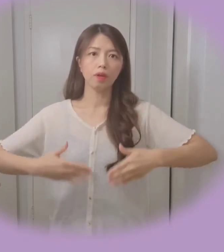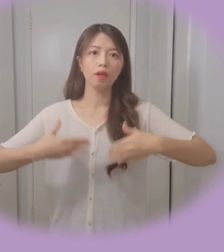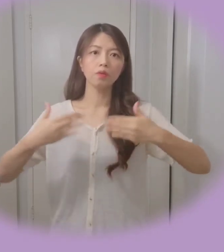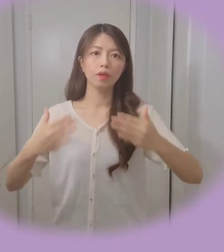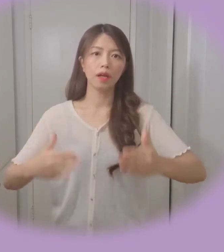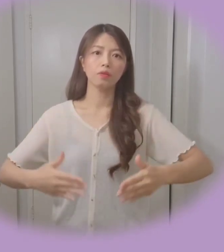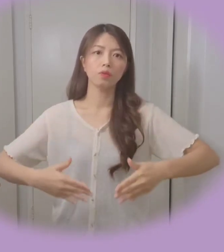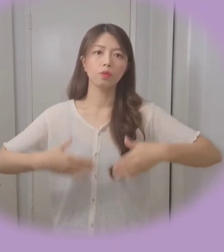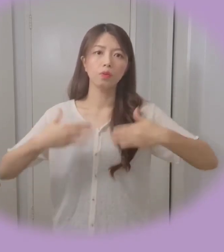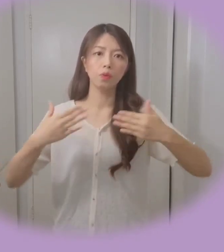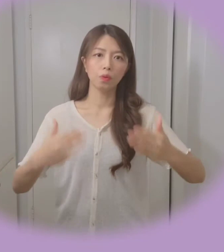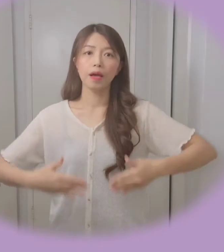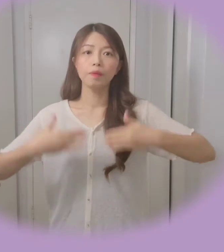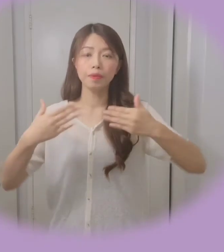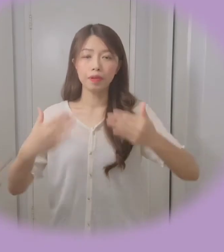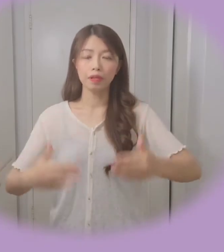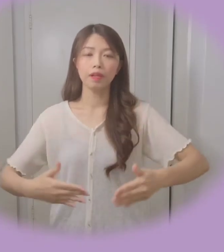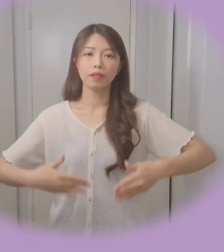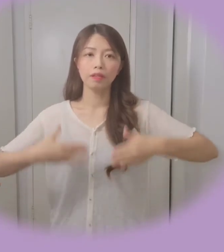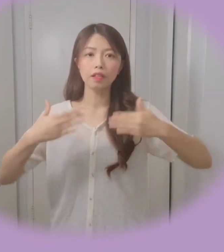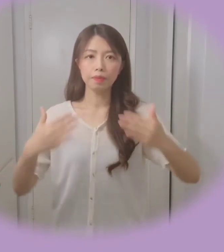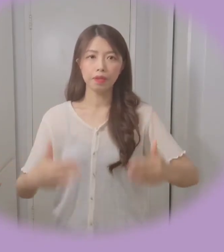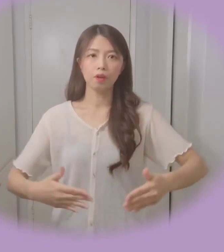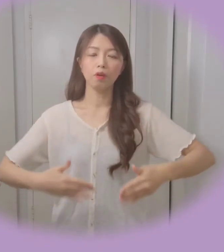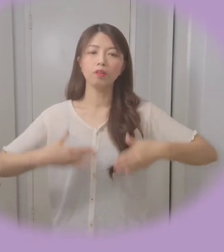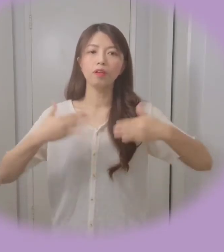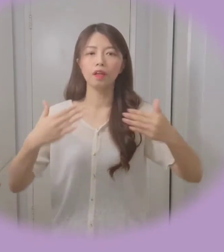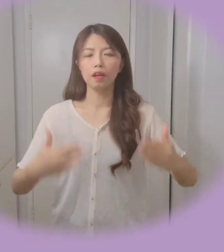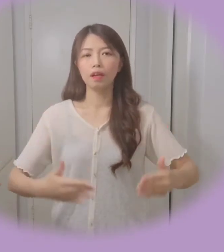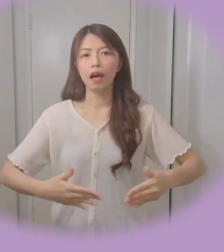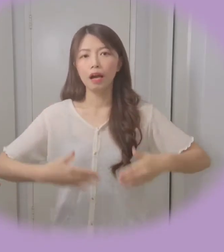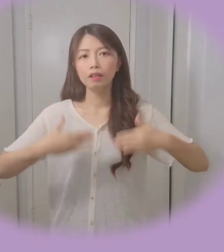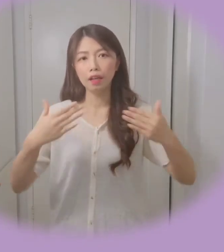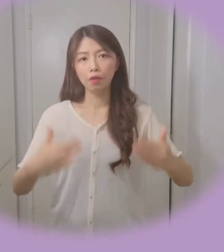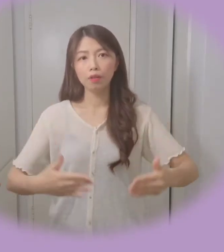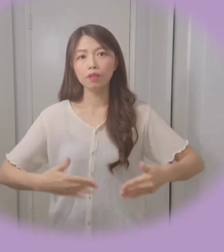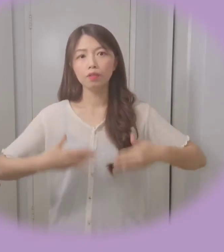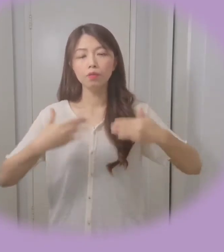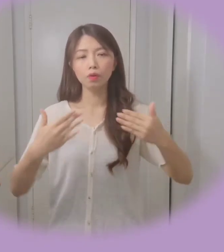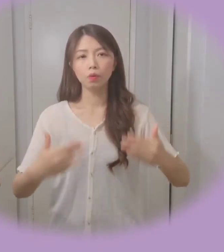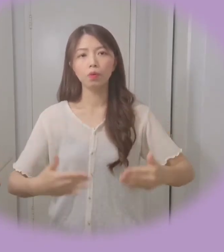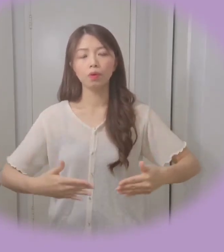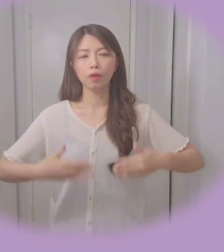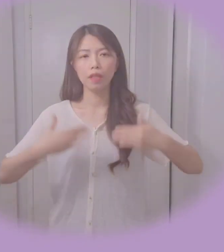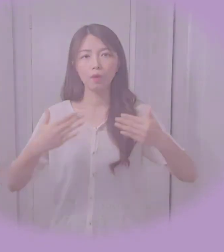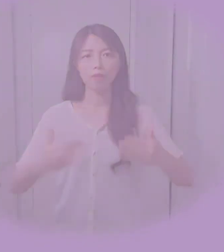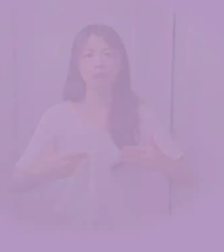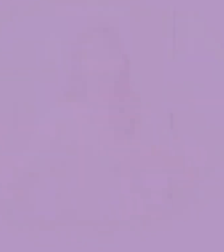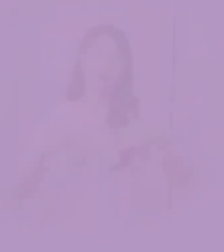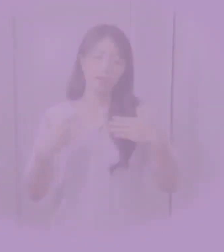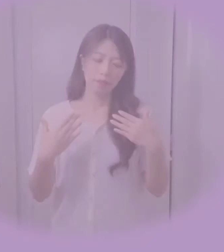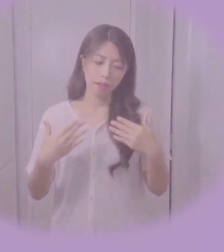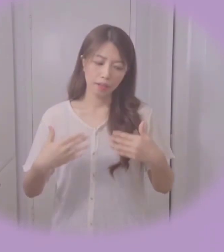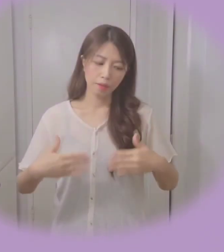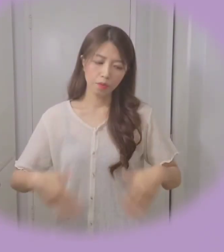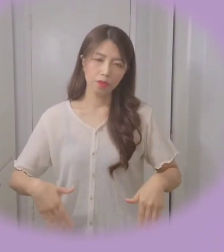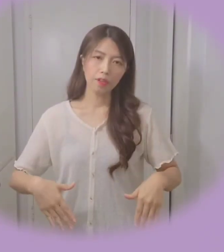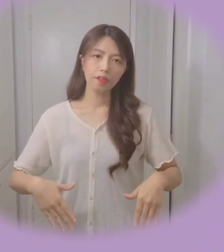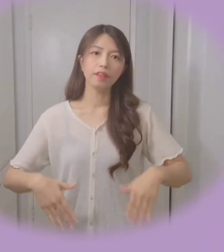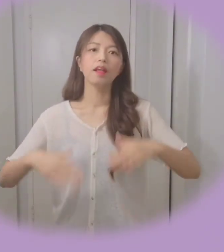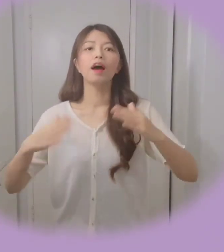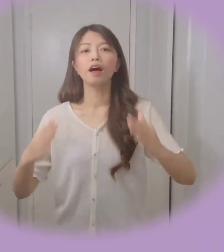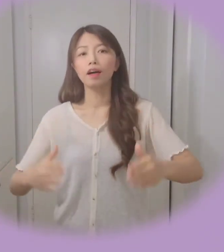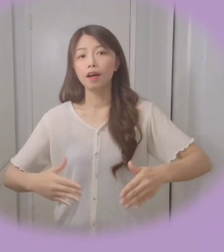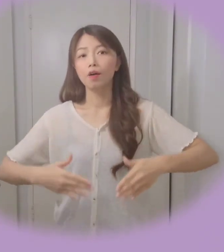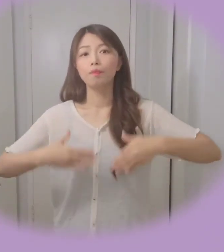해서 이렇게 손을 안쪽으로 바람을 일으키듯이 하시면 돼요. 이거는 가을이라고 하는 뜻의 수어도 이렇게 사용하는데요. 낮게